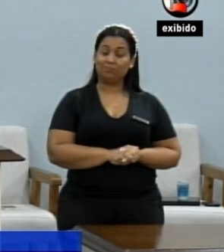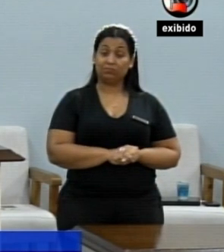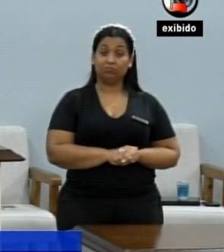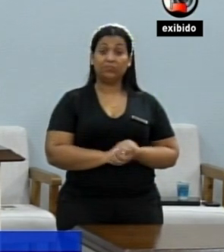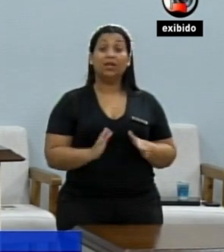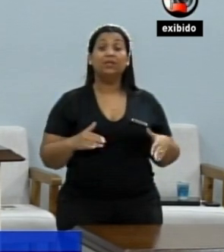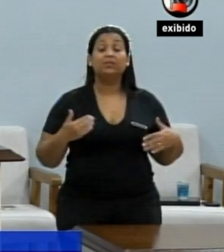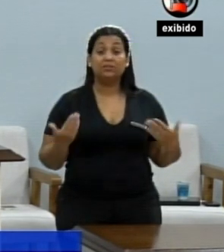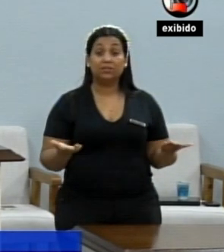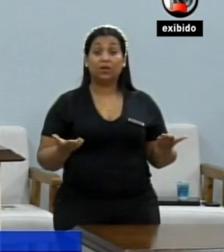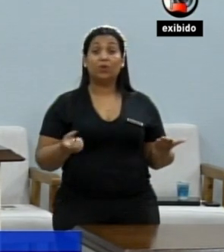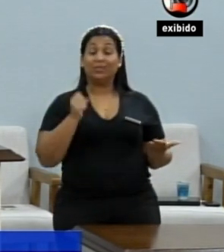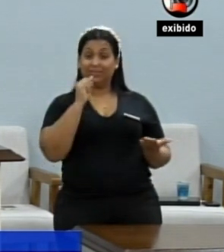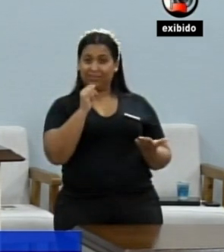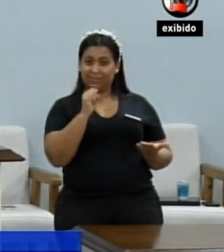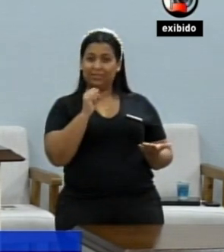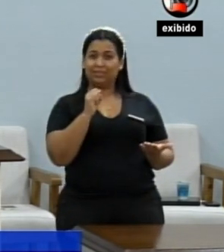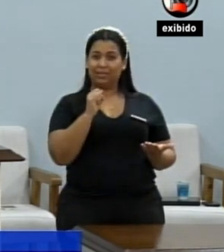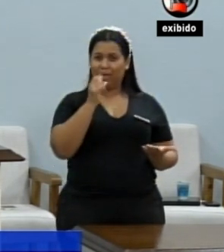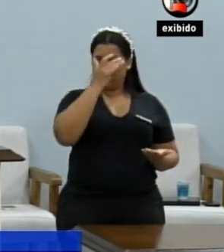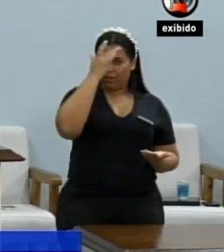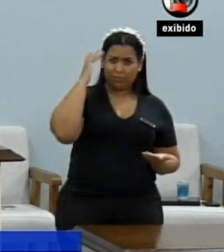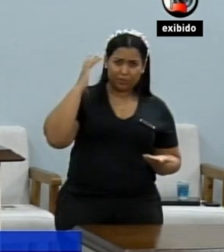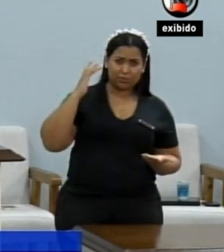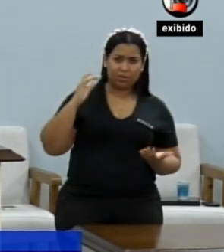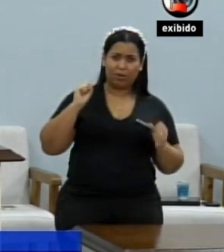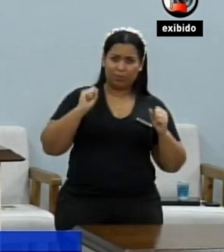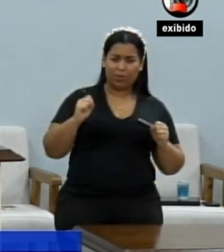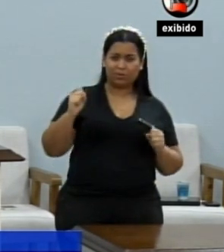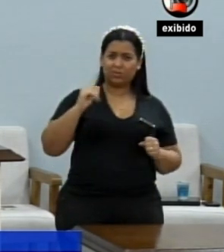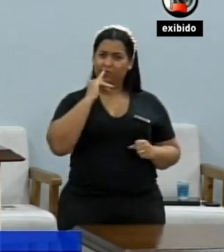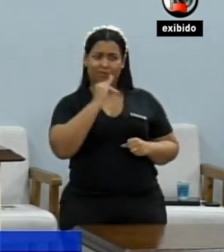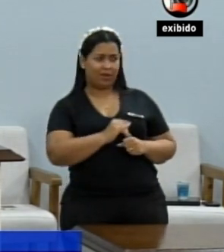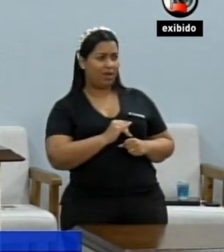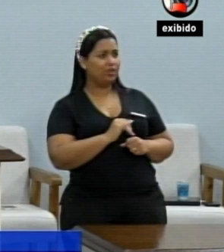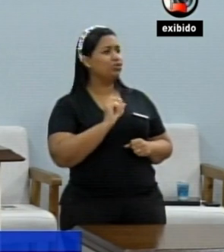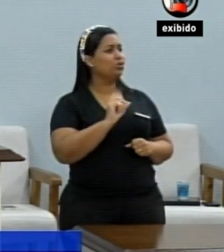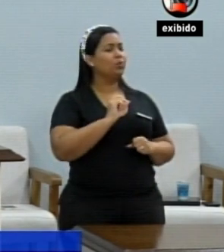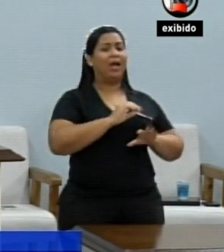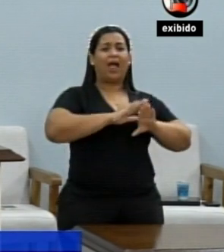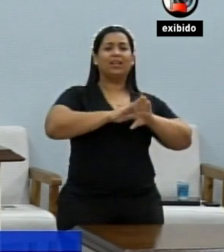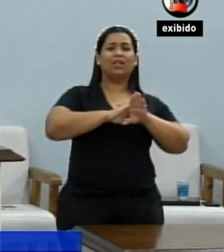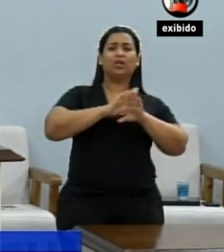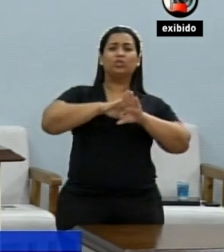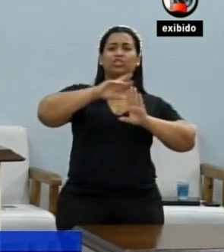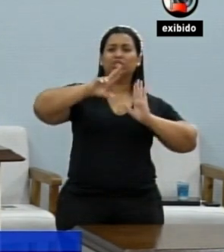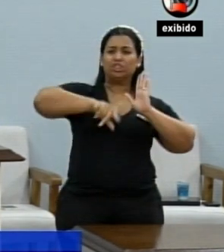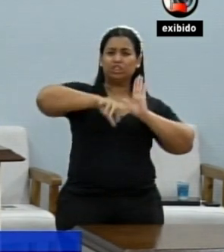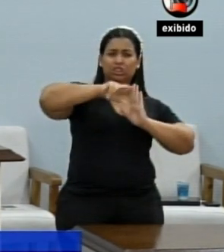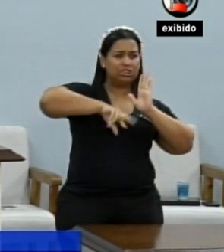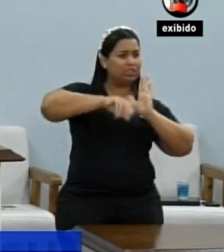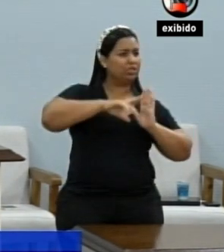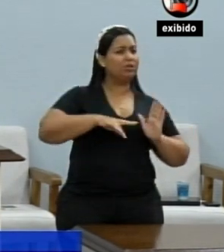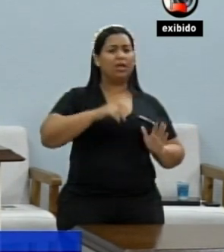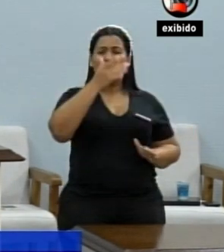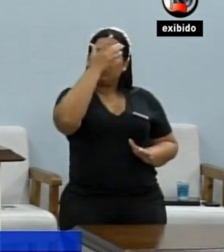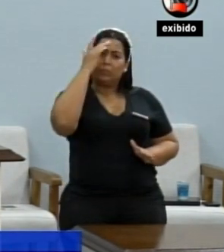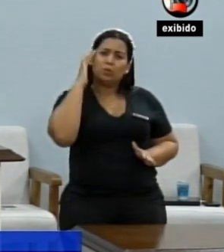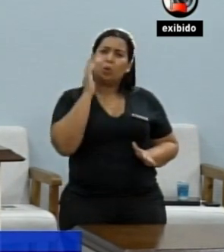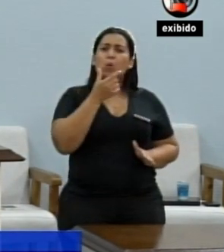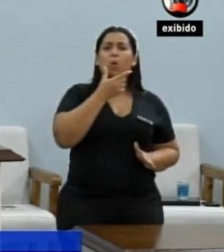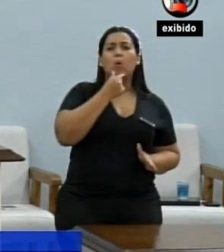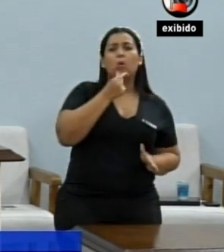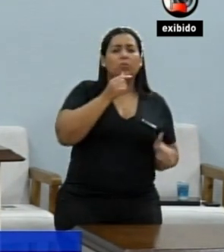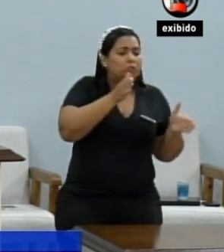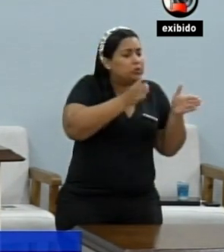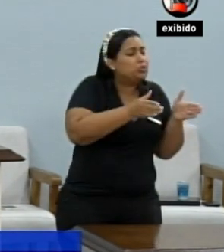Então, assim, se alguém pode ser acusada de ideologia de gênero, é quem tenta colocar seres humanos em caixinhas rosa